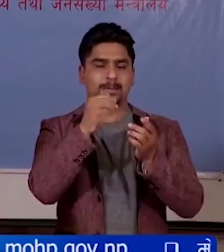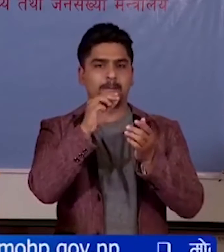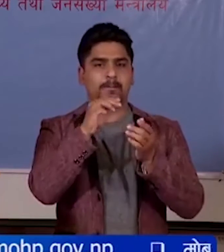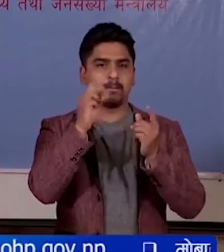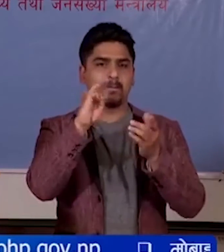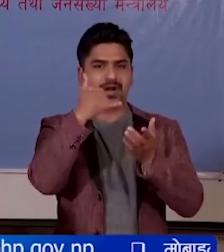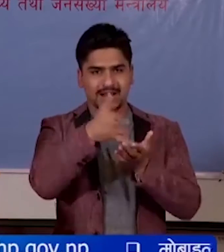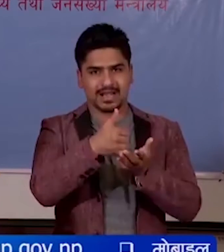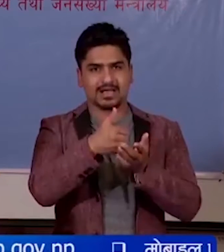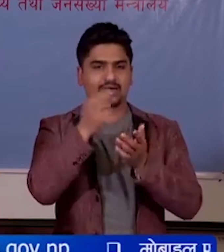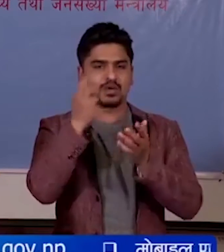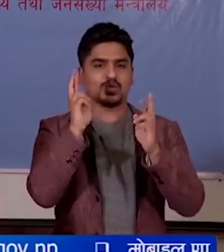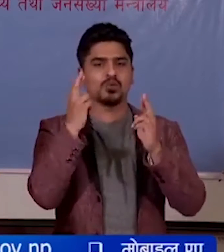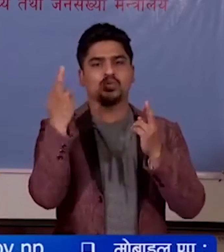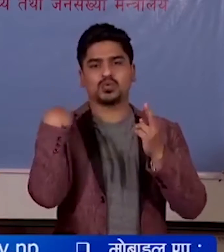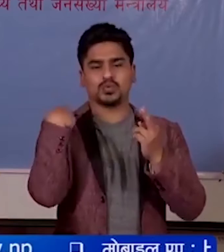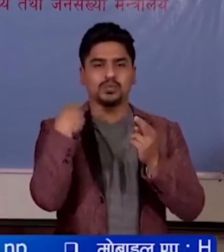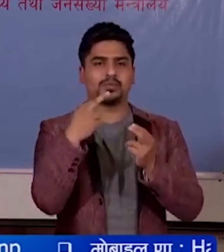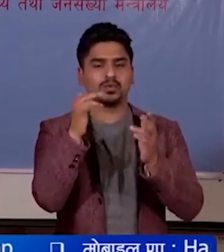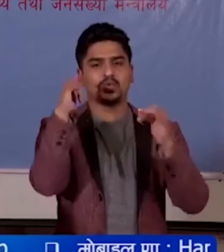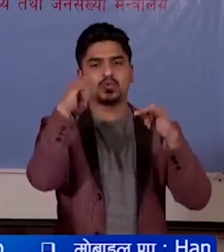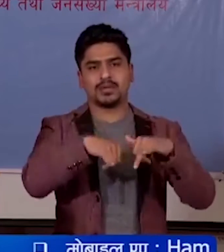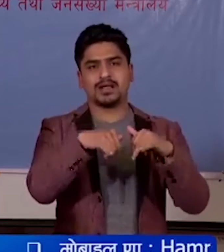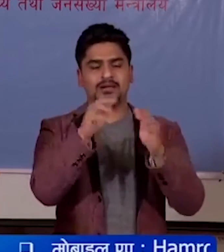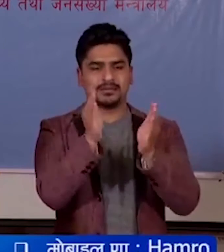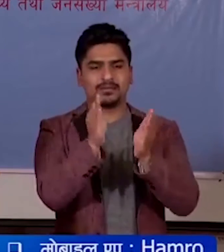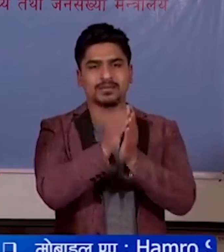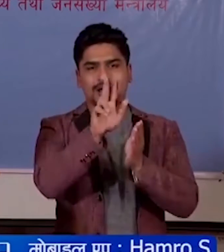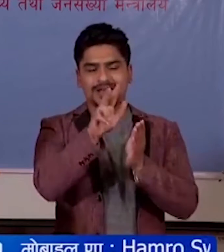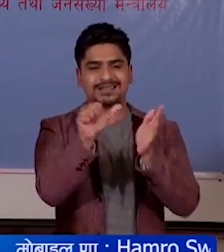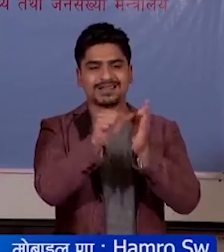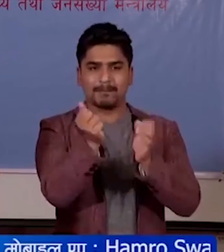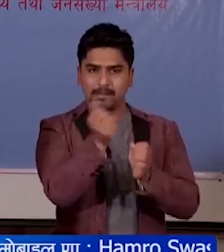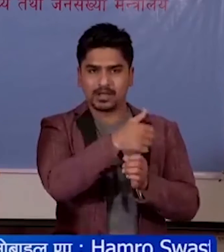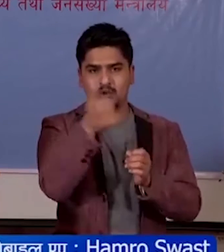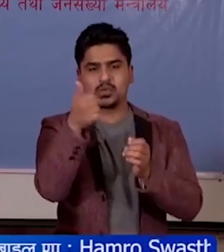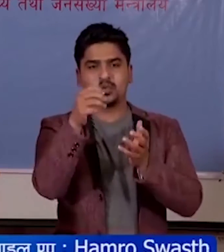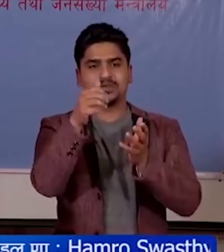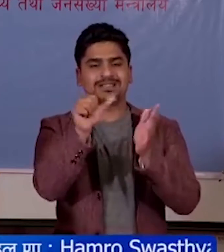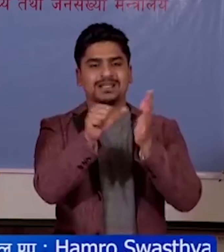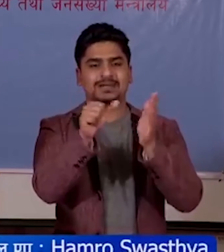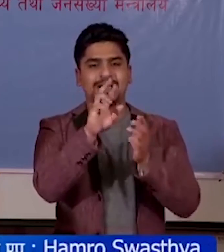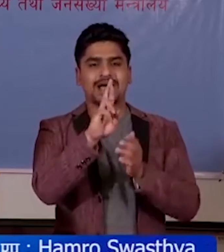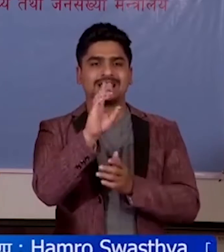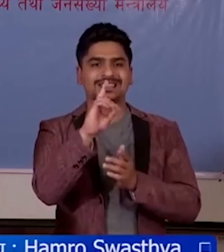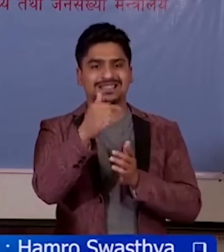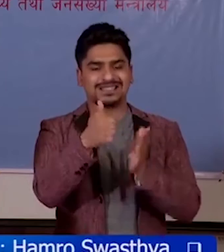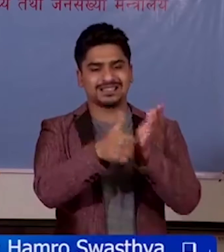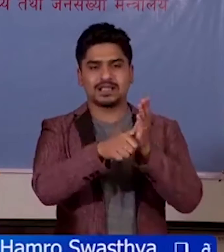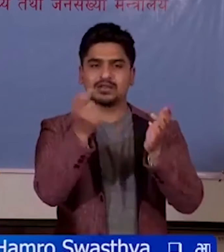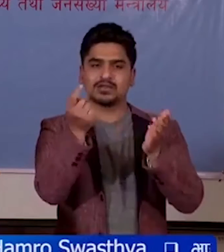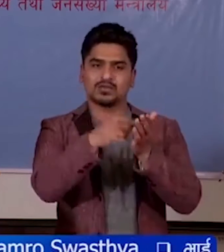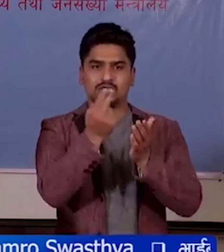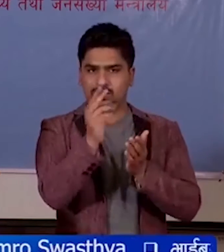पूर्व र डोल्पा गरेर 8 जिल्ला बाहेक अन्य सबै जिल्लामा ऱ्यापिड डायग्नोस्टिक टेस्ट चाहिँ सुरु भइसकेको